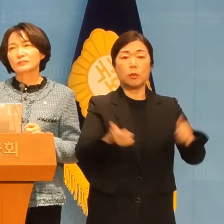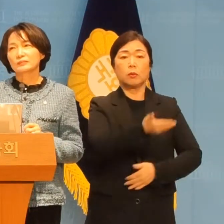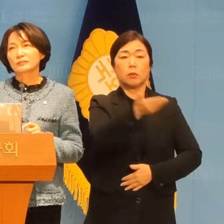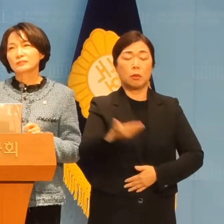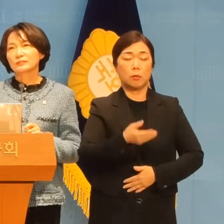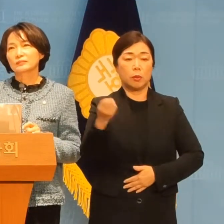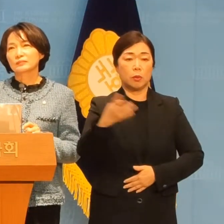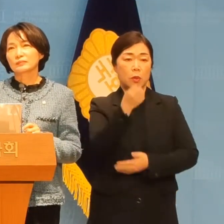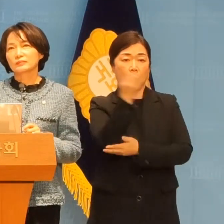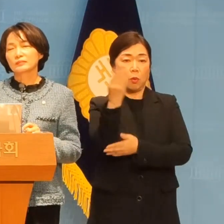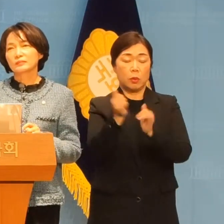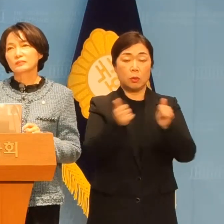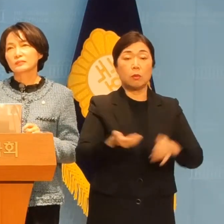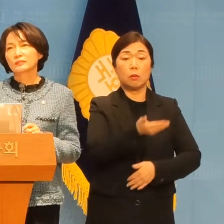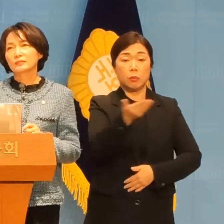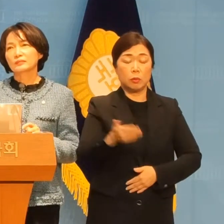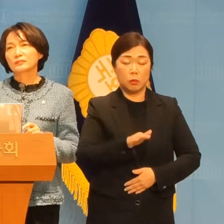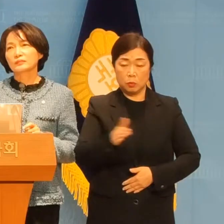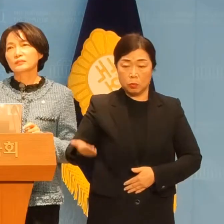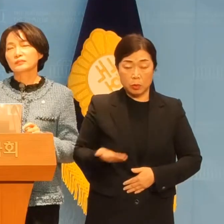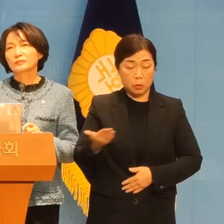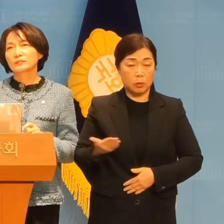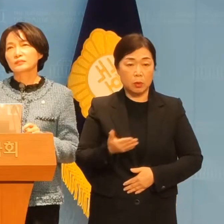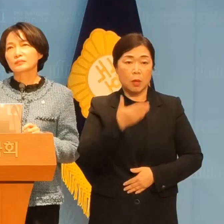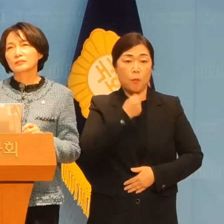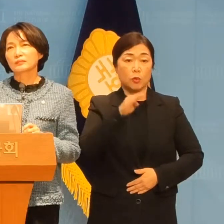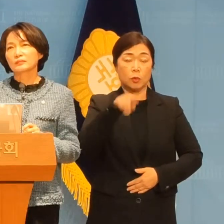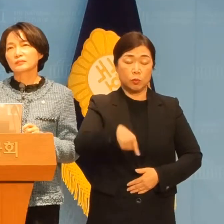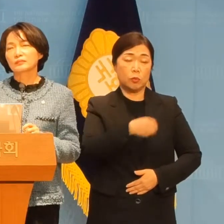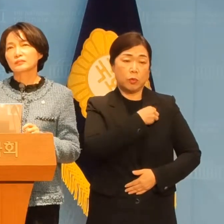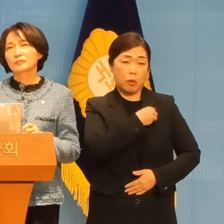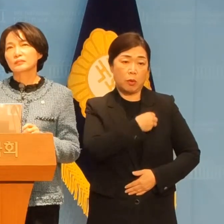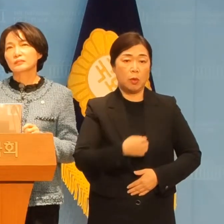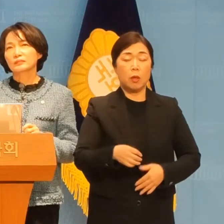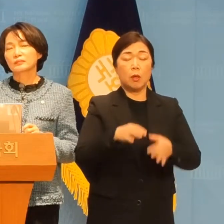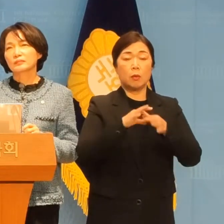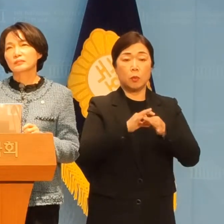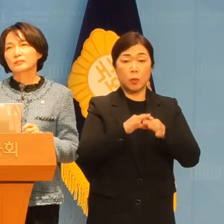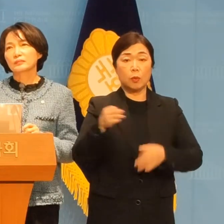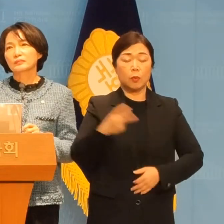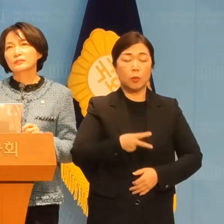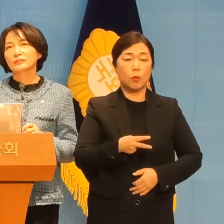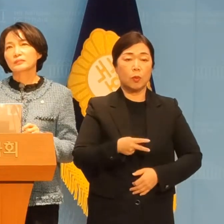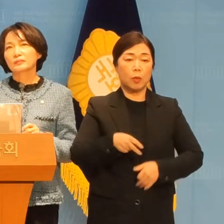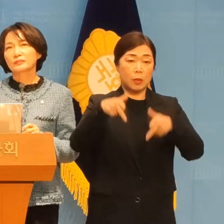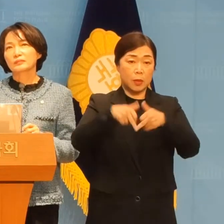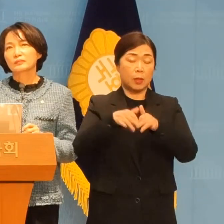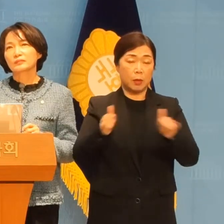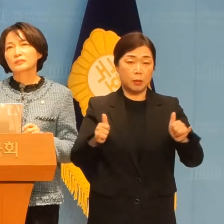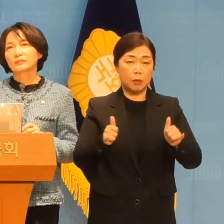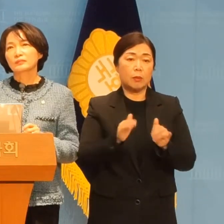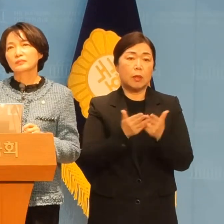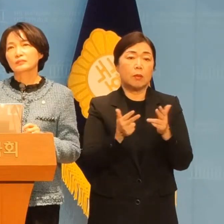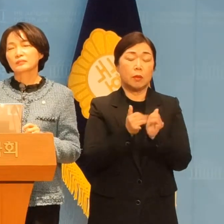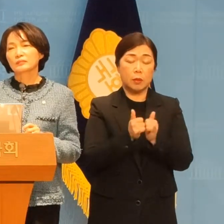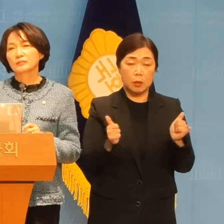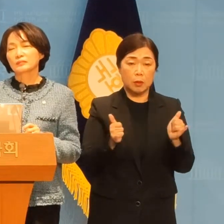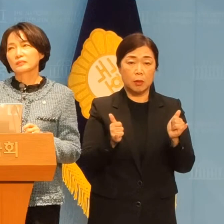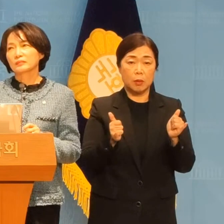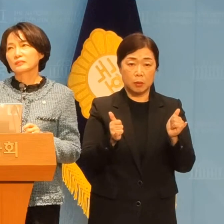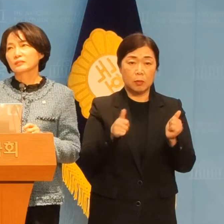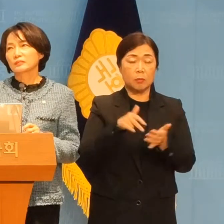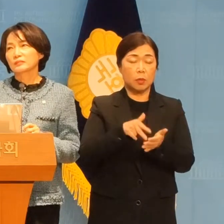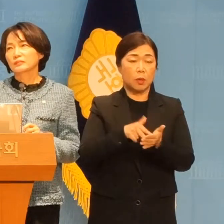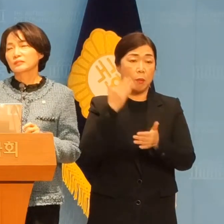저희는 국회 보건복지위원회 소속 더불어민주당 국회의원이자 장애인 당사자로서 박민영 국민의힘